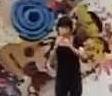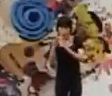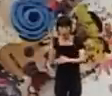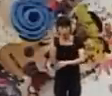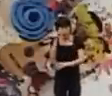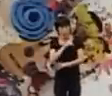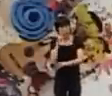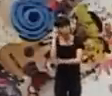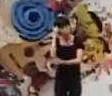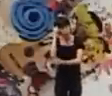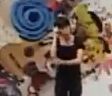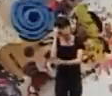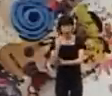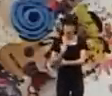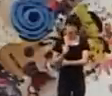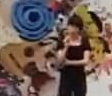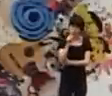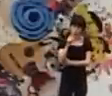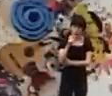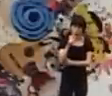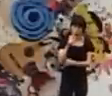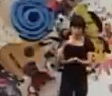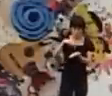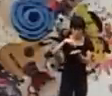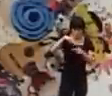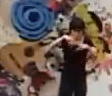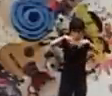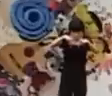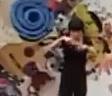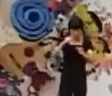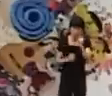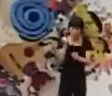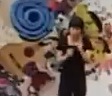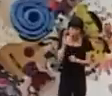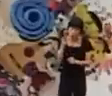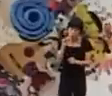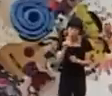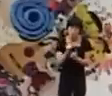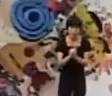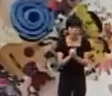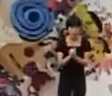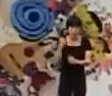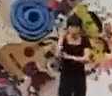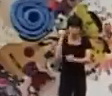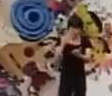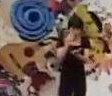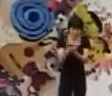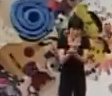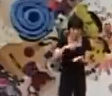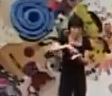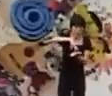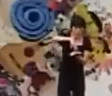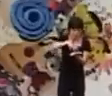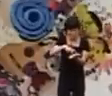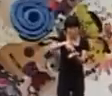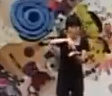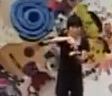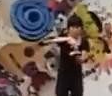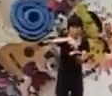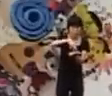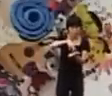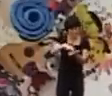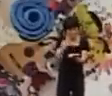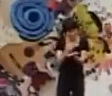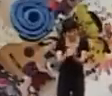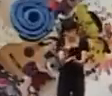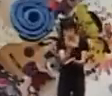度諗緊，嚇究竟我點樣可以用一個嚇點樣可以跑得翻咧？ 佢好努力嘗試，呀，啊，試